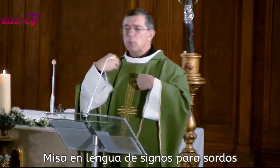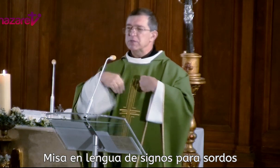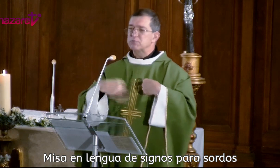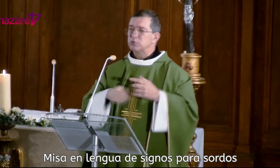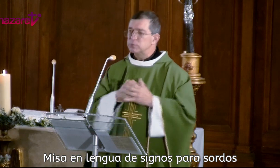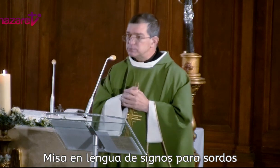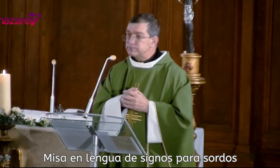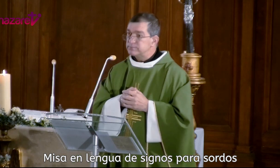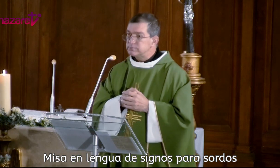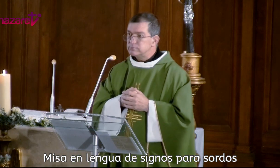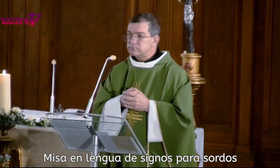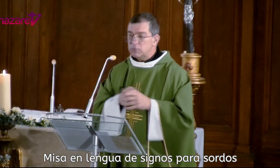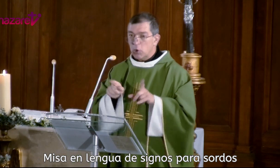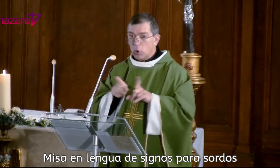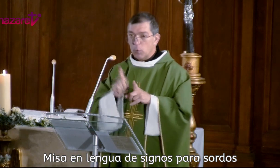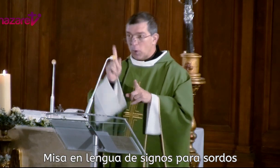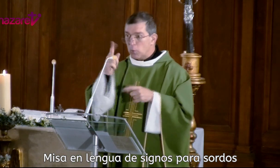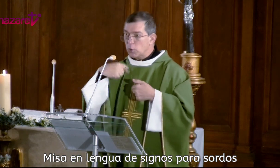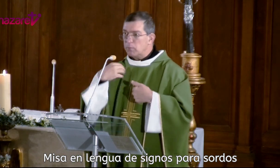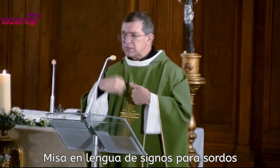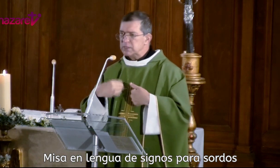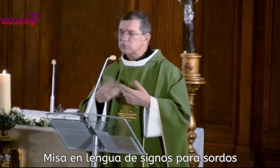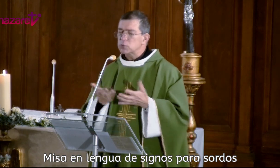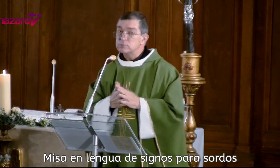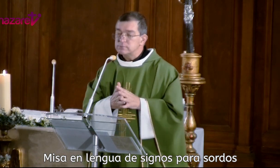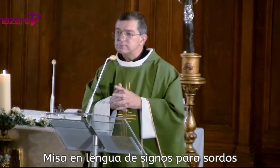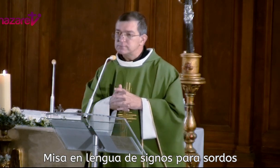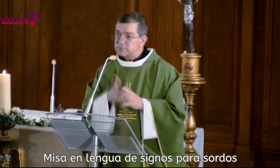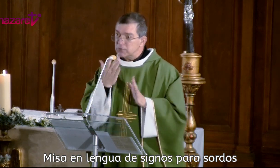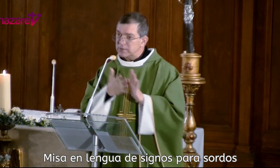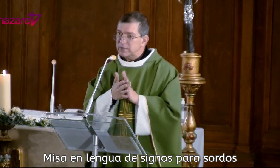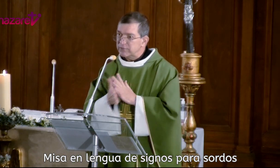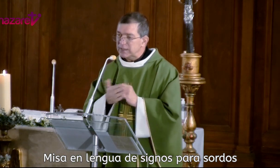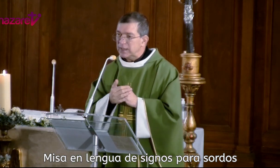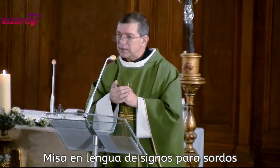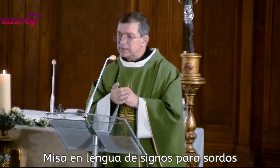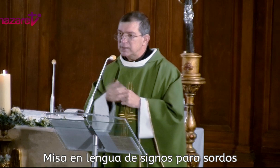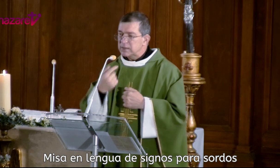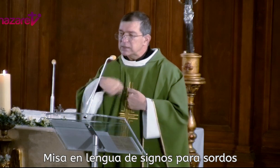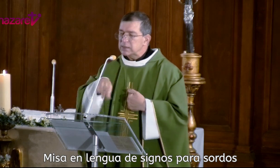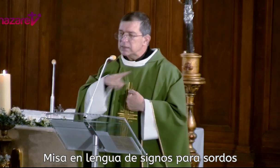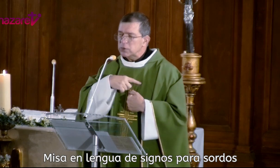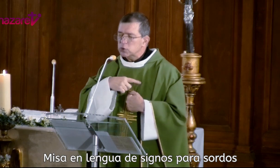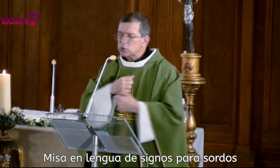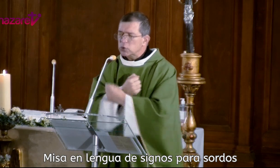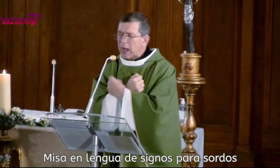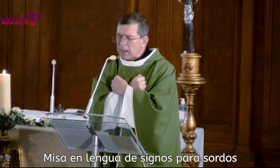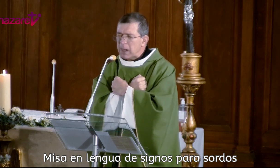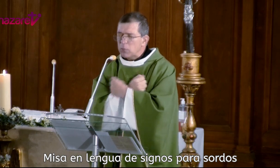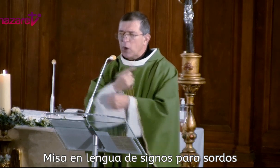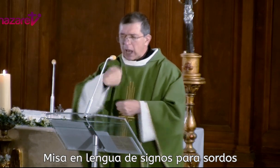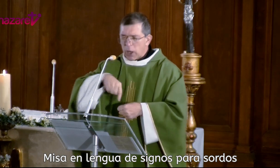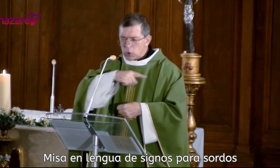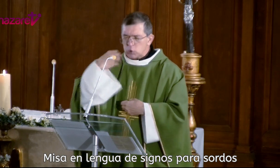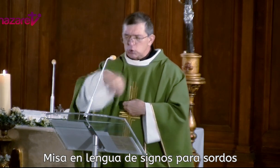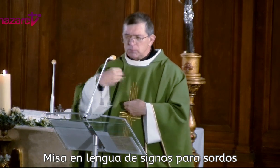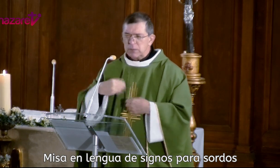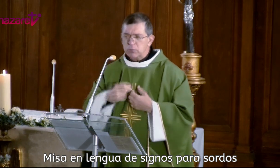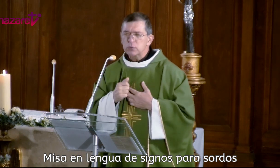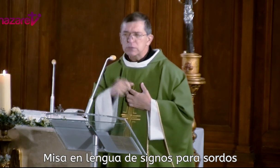mismo. Como a uno mismo. ¿Qué te significa? Si nosotros amamos a nosotros mismos, si